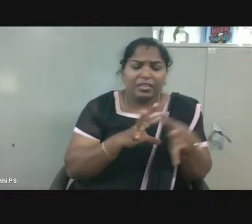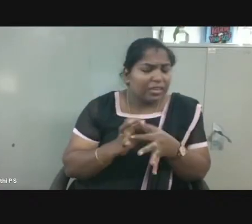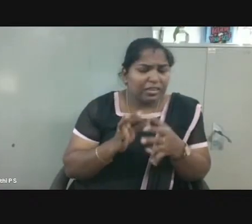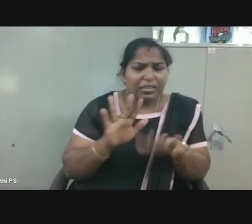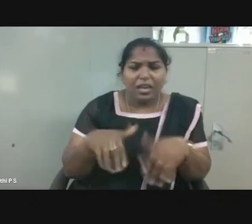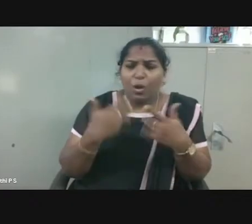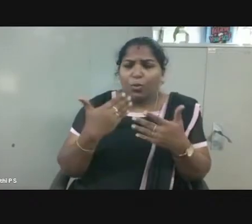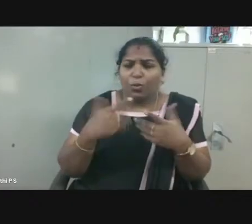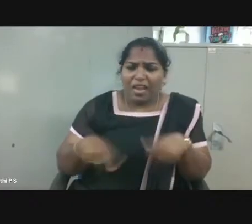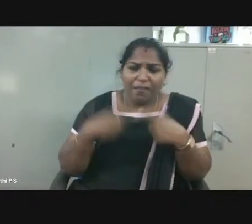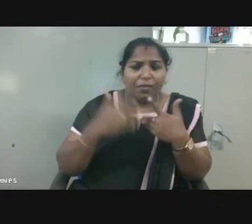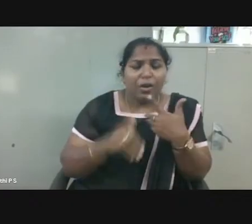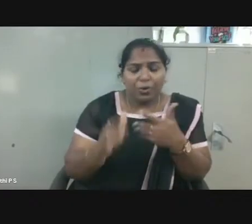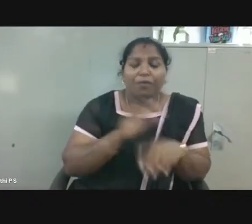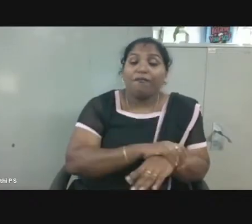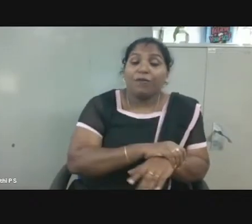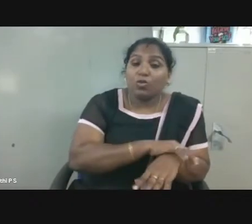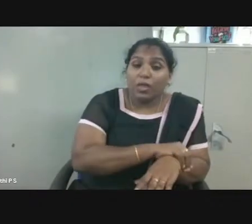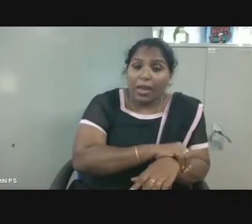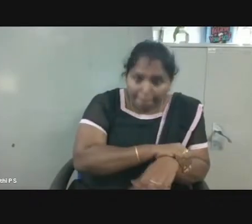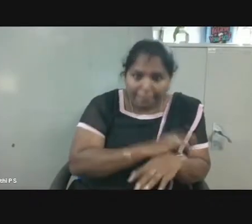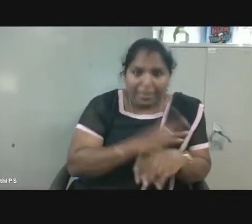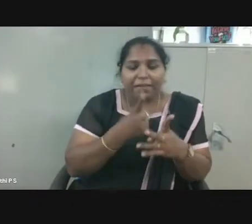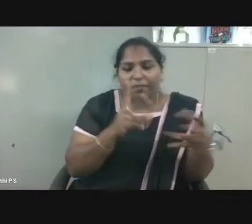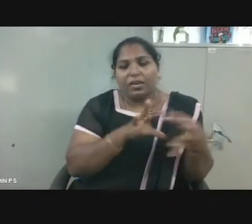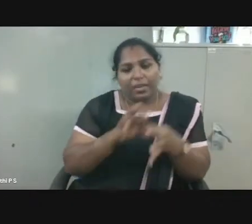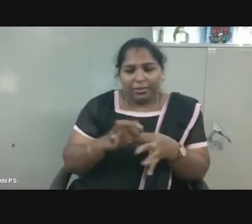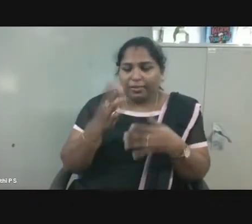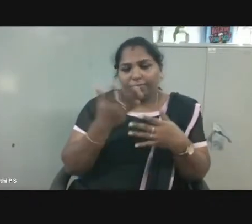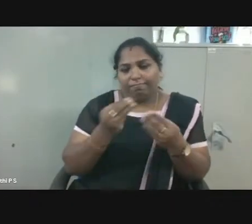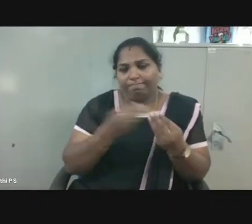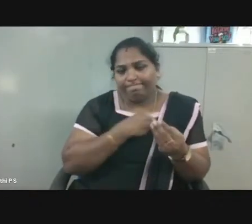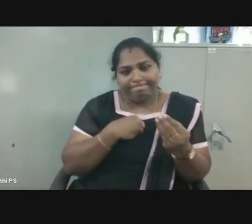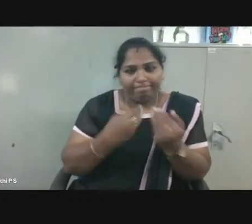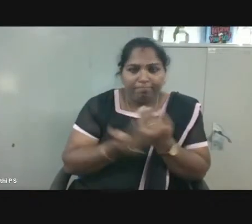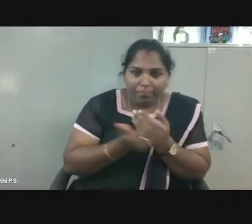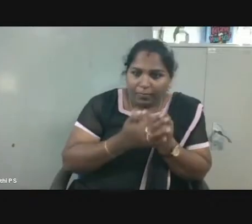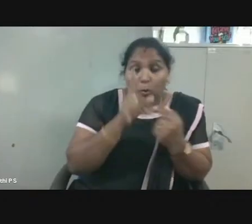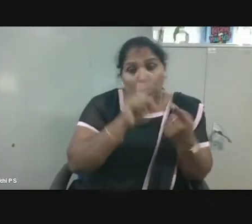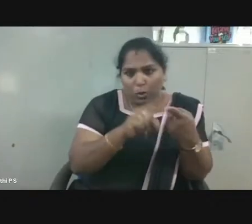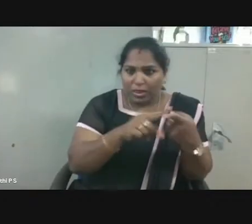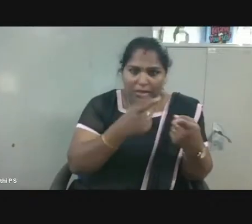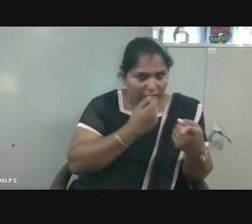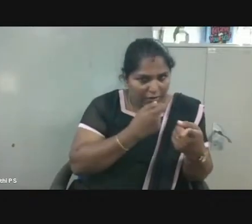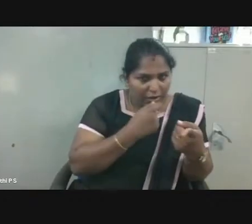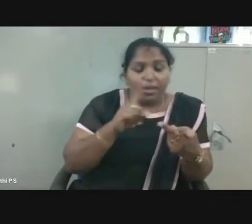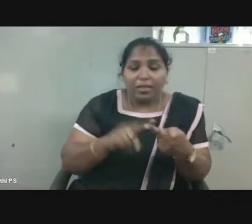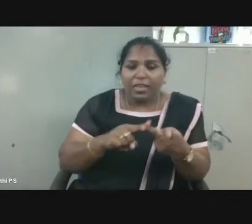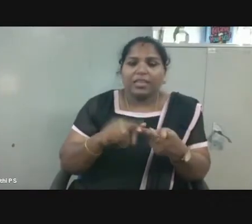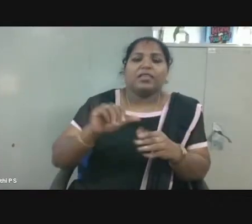പ്രാപ്തരാക്കാനുള്ള ബാക്കിയുള്ള ഫിസിയോതെറാപ്പി, അങ്ങനെയുള്ള അനുബന്ധമായിട്ടുള്ള ചികിത്സ. ഒന്ന് മരുന്നുകൾ കൊടുക്കുന്ന ചികിത്സ, മറ്റൊരു ബാക്കിയുള്ള സപ്പോർട്ടീവ്